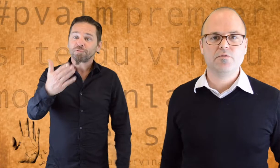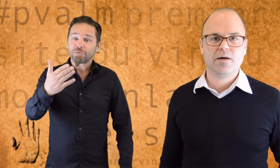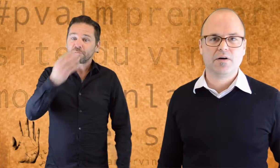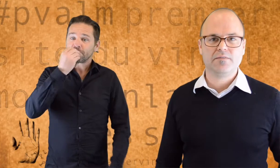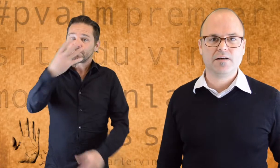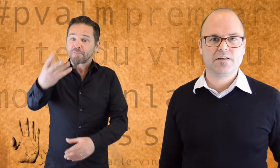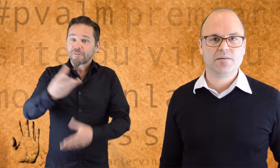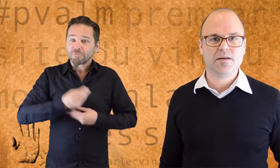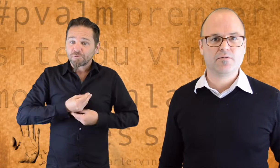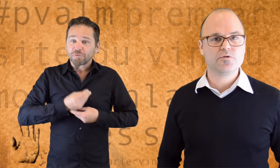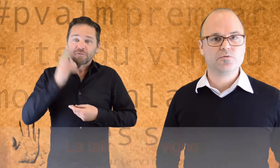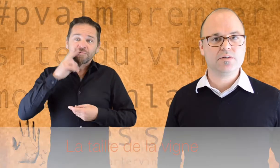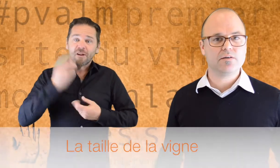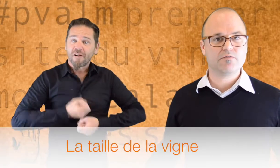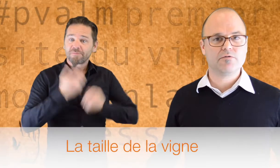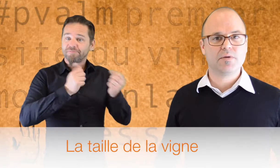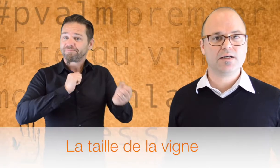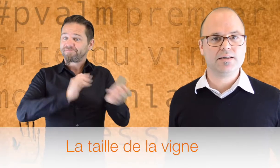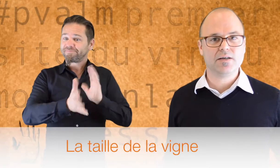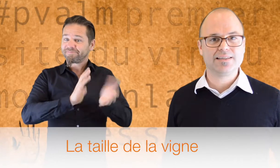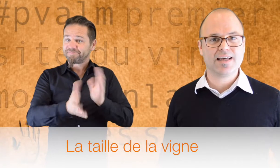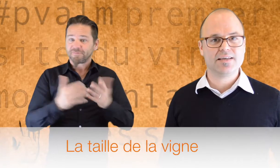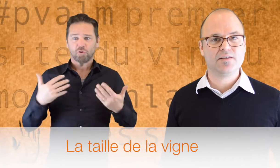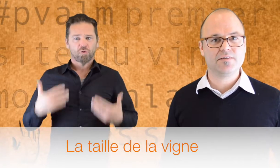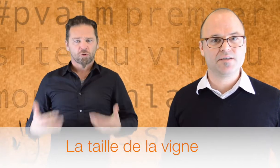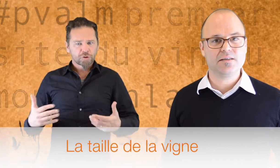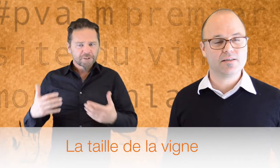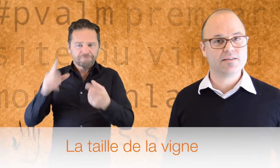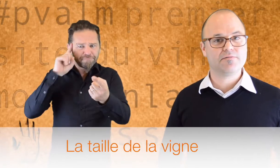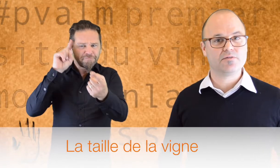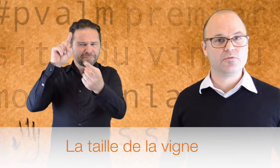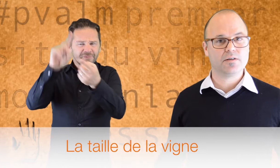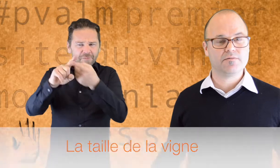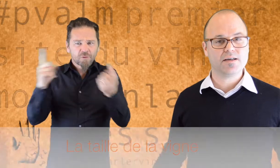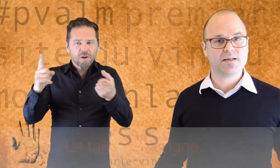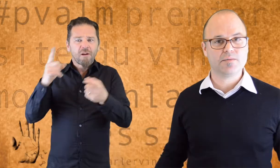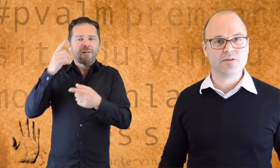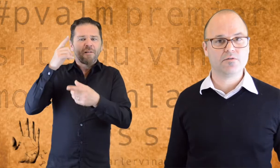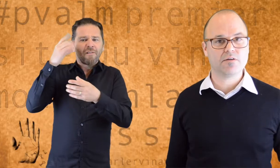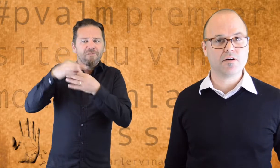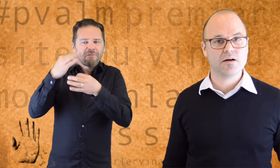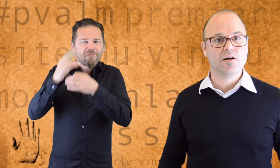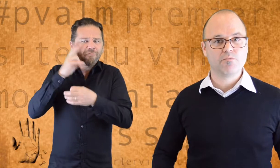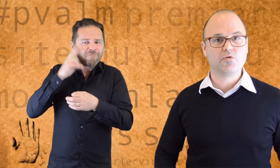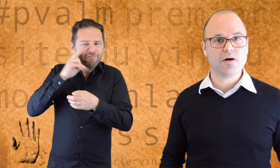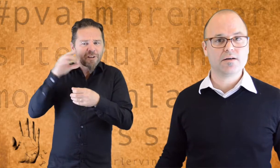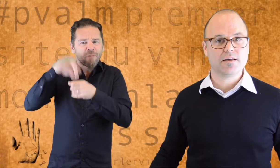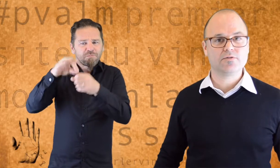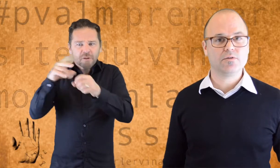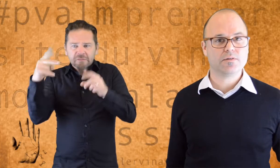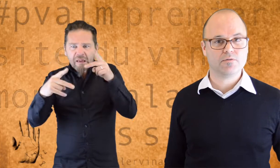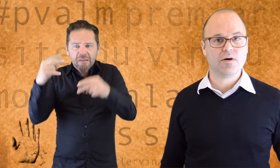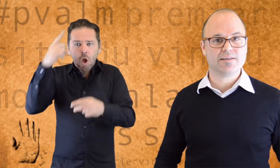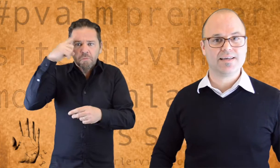Bonjour et bienvenue à Parler avec les mains. Aujourd'hui, on va vous parler de la taille de la vigne qui s'effectue en hiver et puis on va voir pourquoi